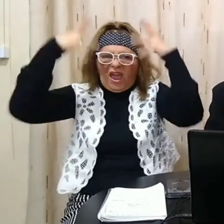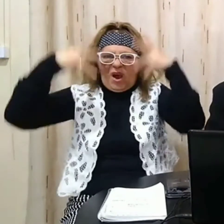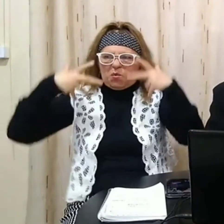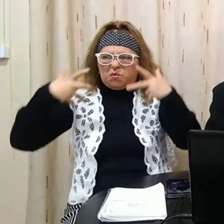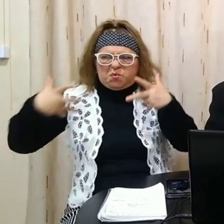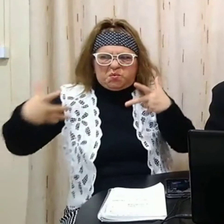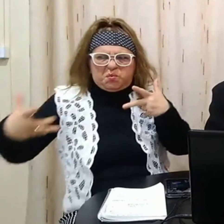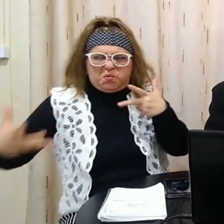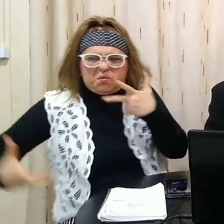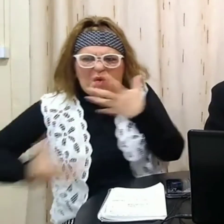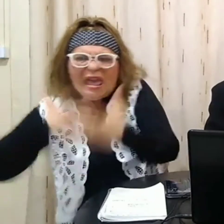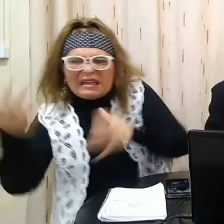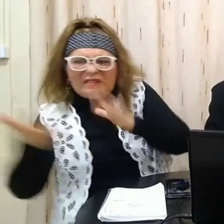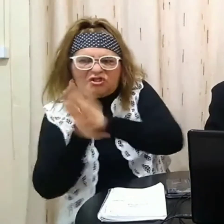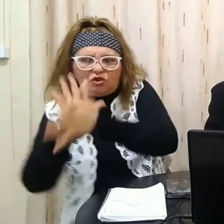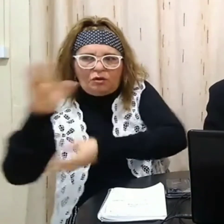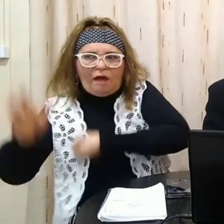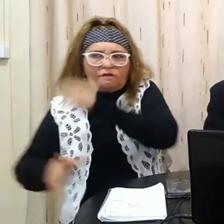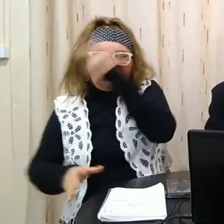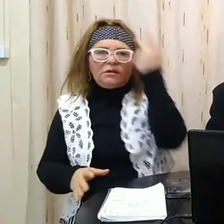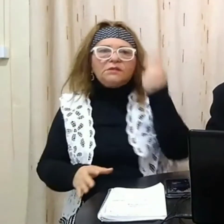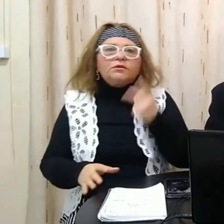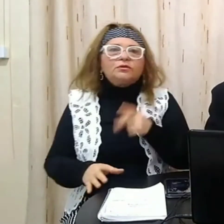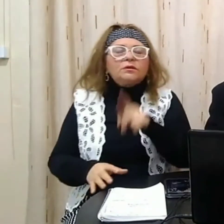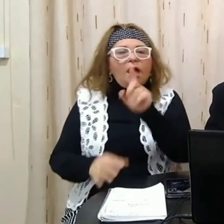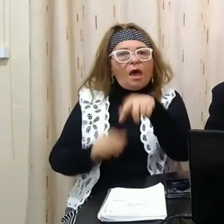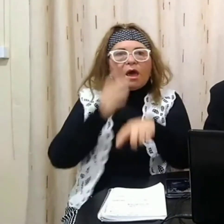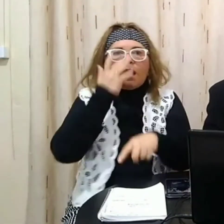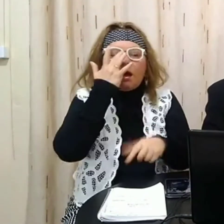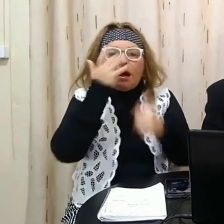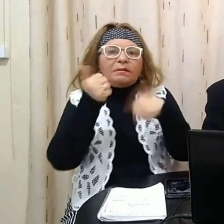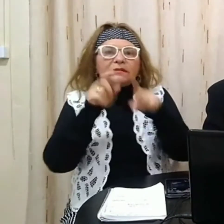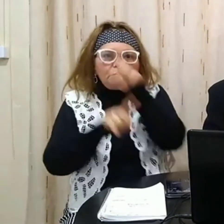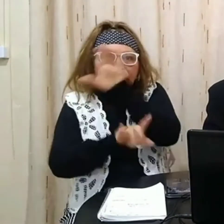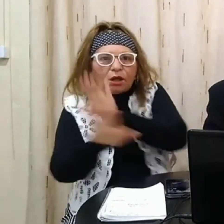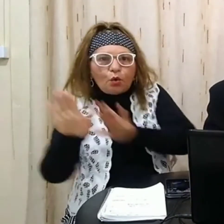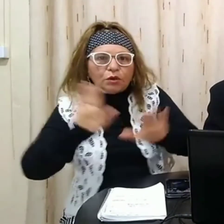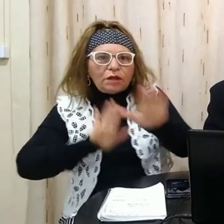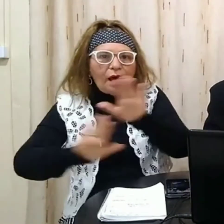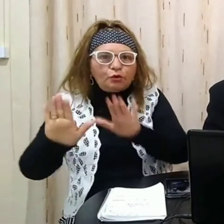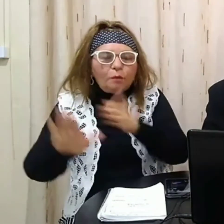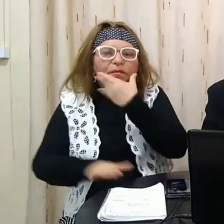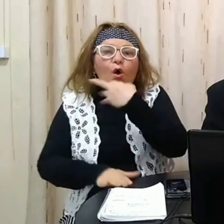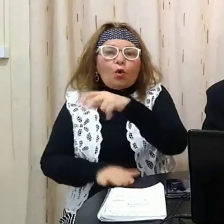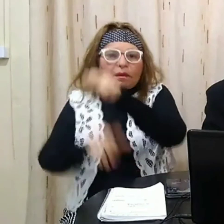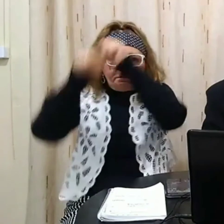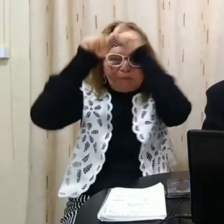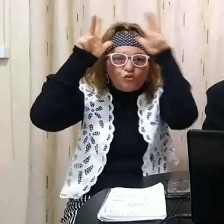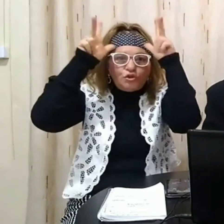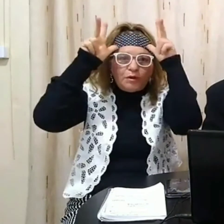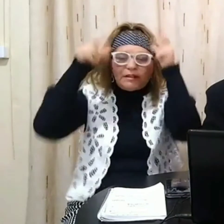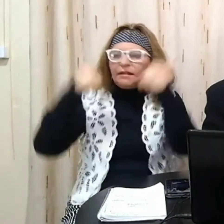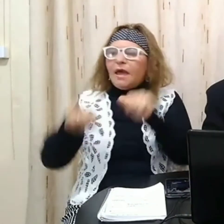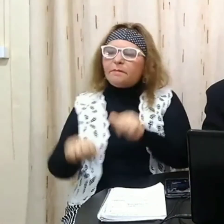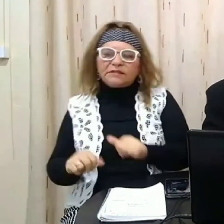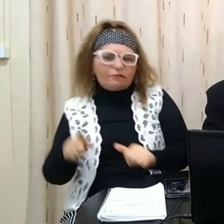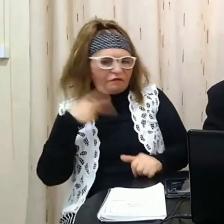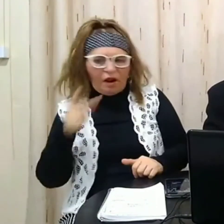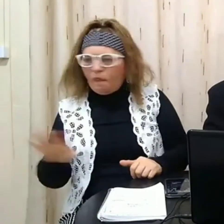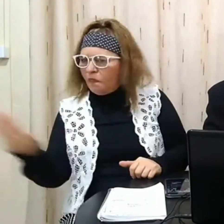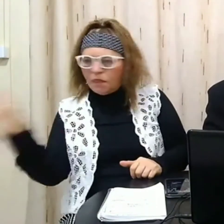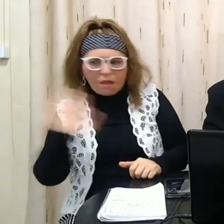alguém para devorar. Temos que ter cuidado. Arão poderia ter questionado o povo, pressionado o povo